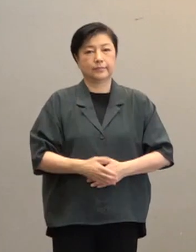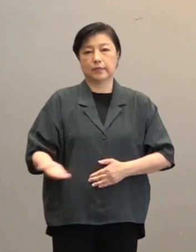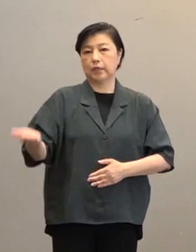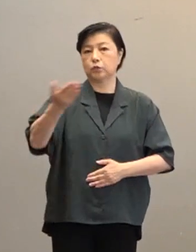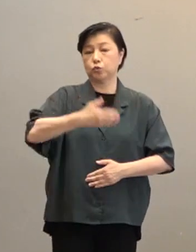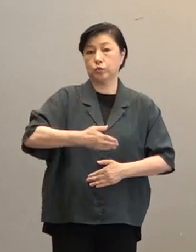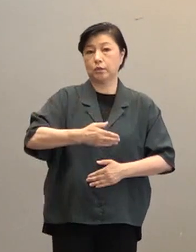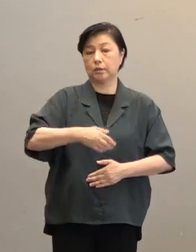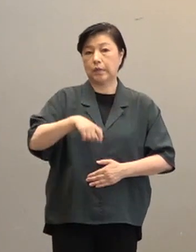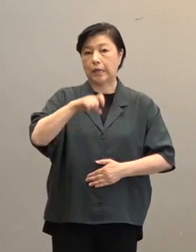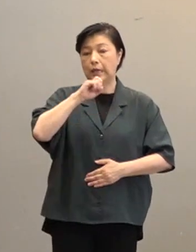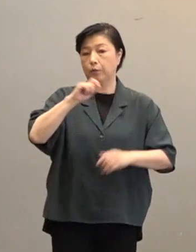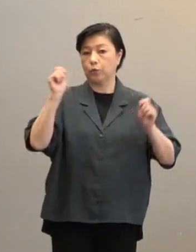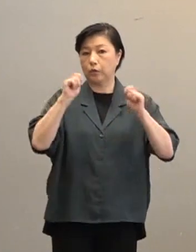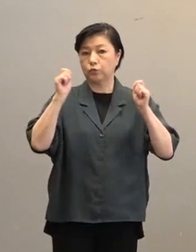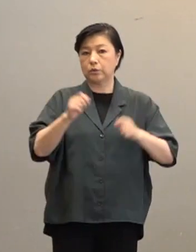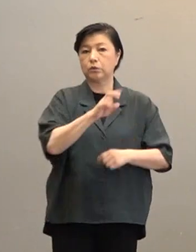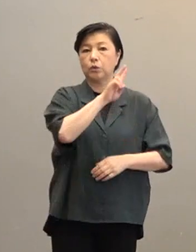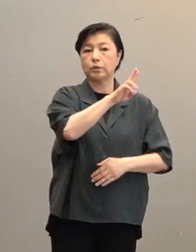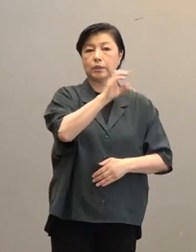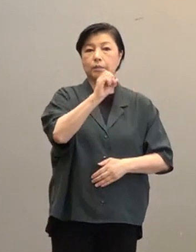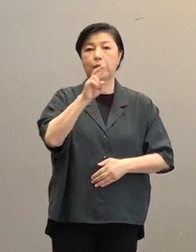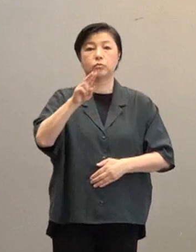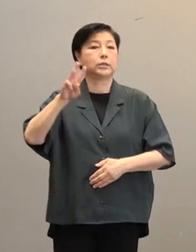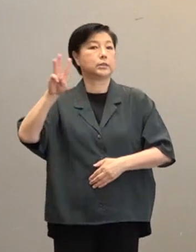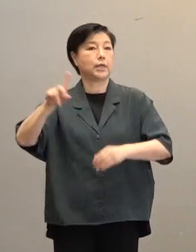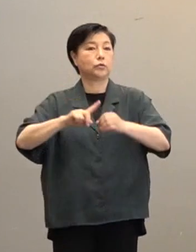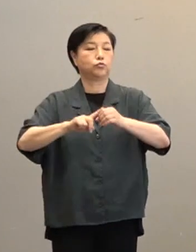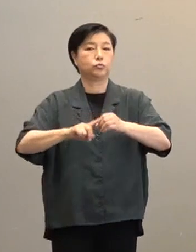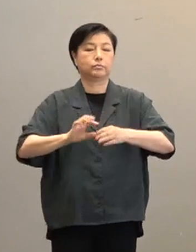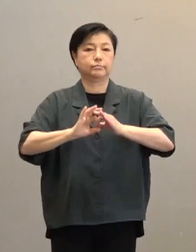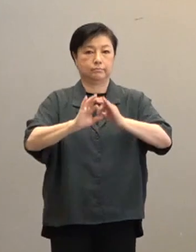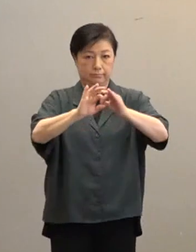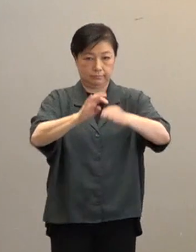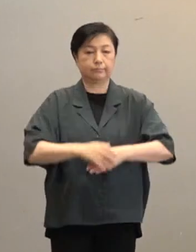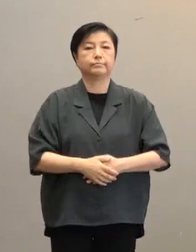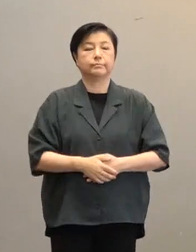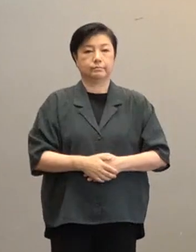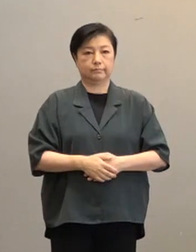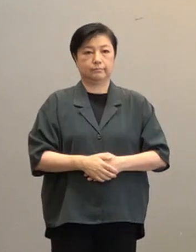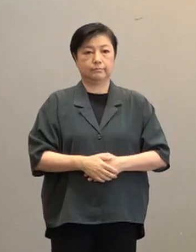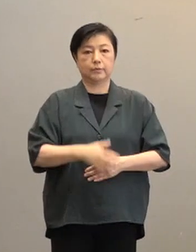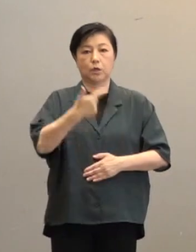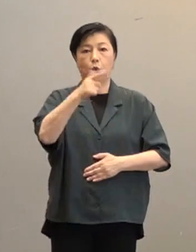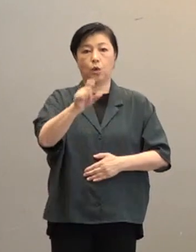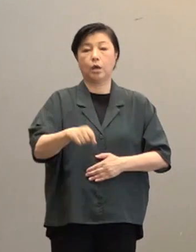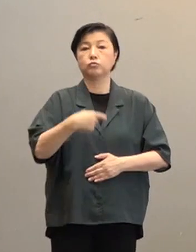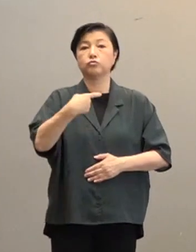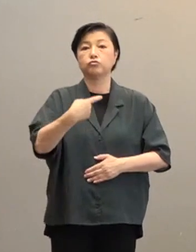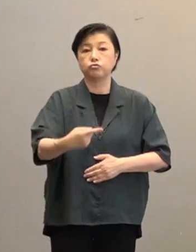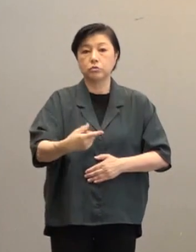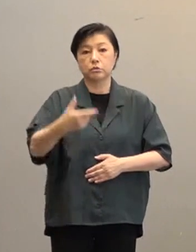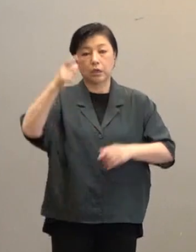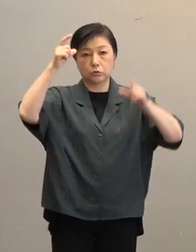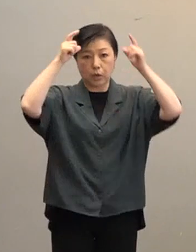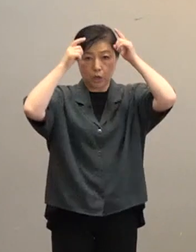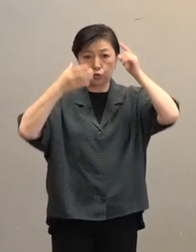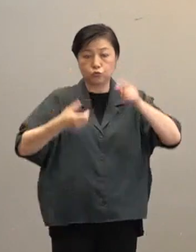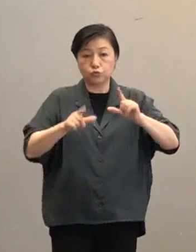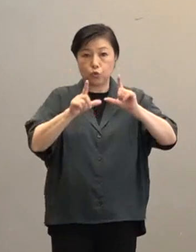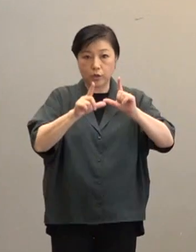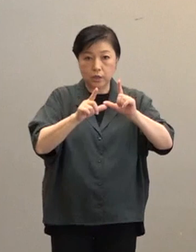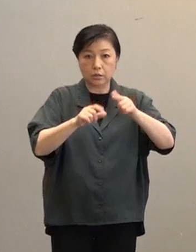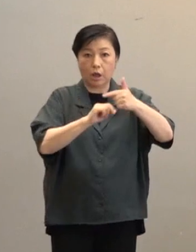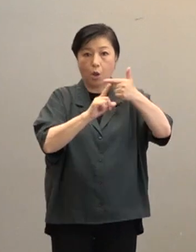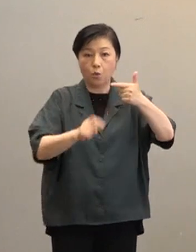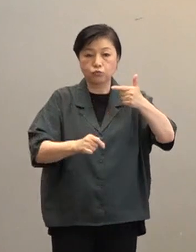次にミルクフェスティバル2023についてお話をいたします。6月1日は牛乳の日、そして6